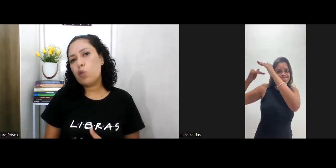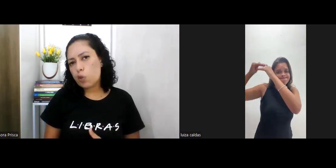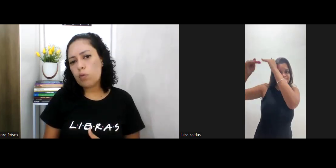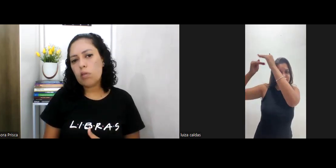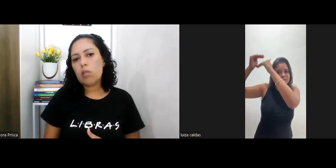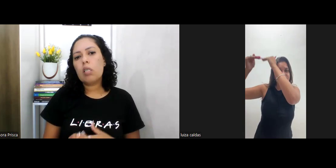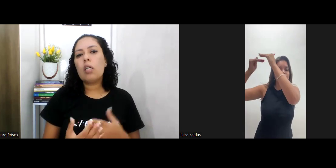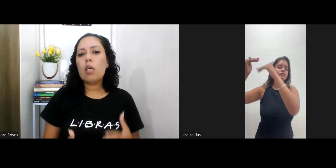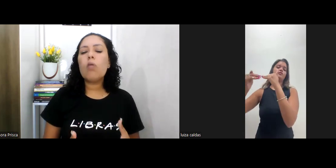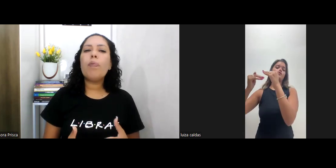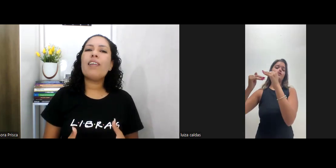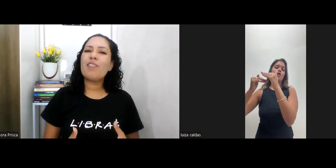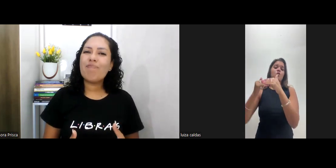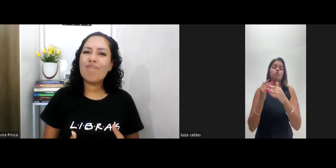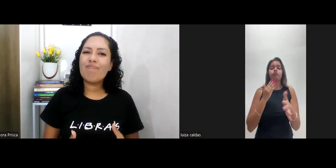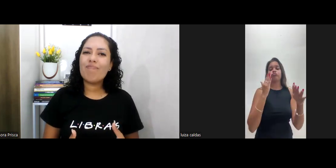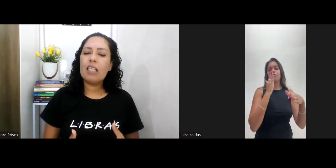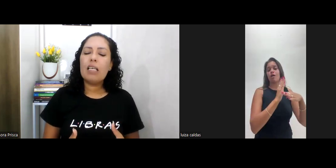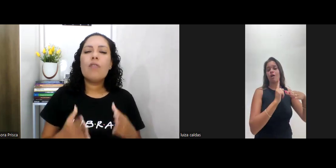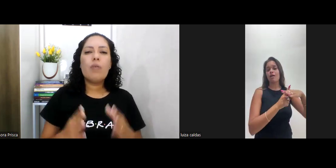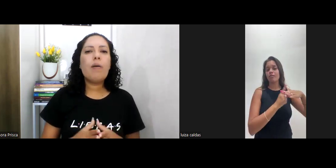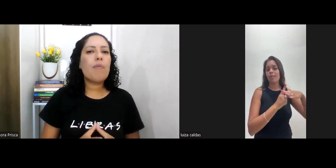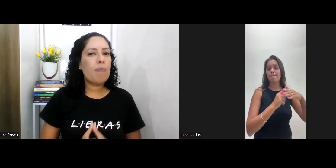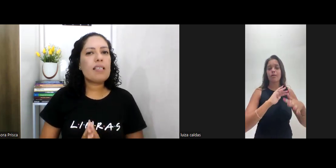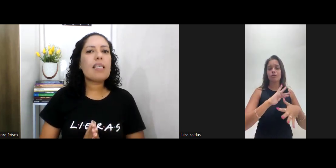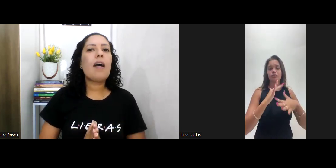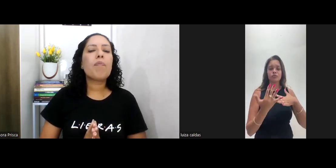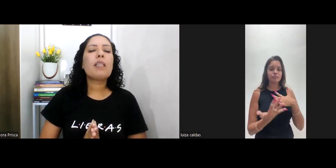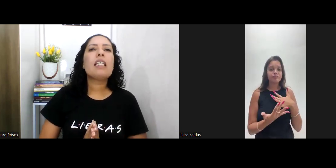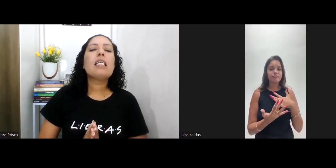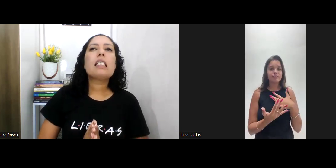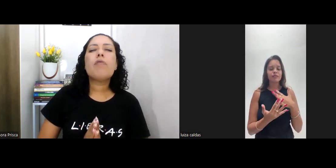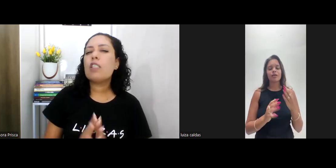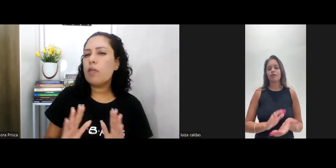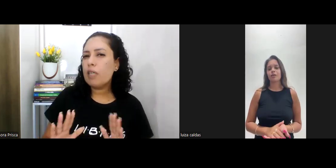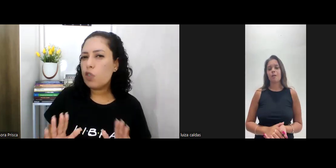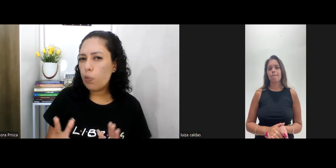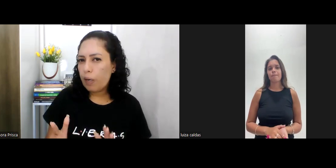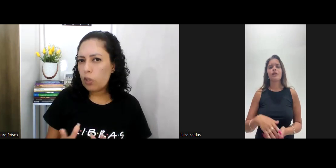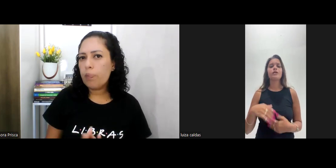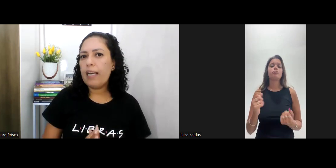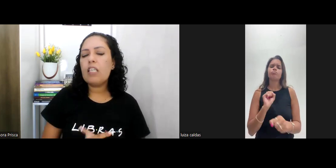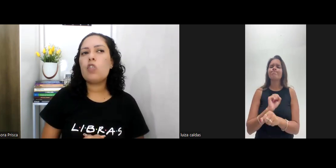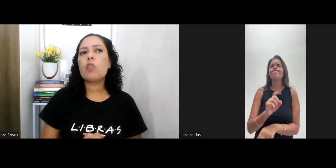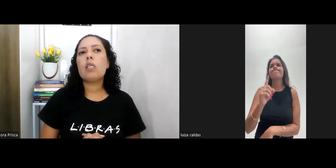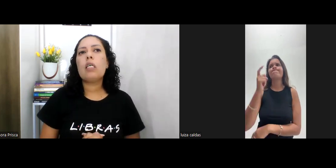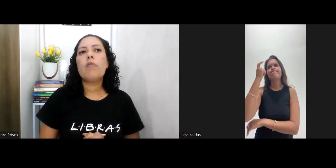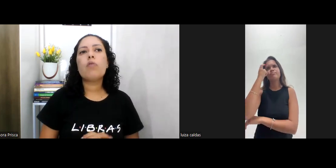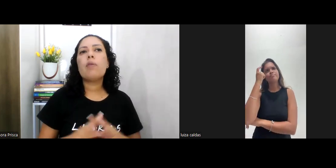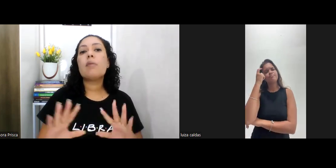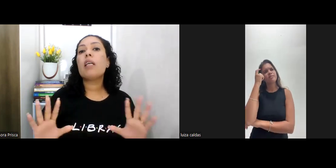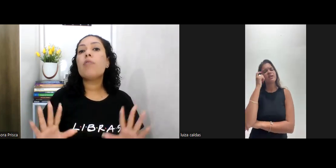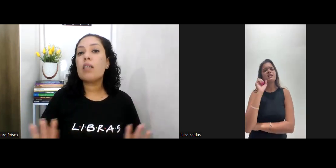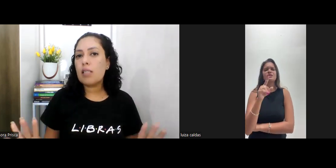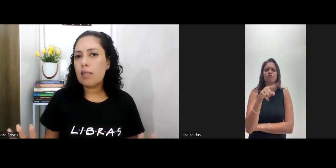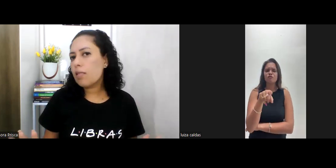tratamento justo e incompleto. Vamos parar para pensar? Se você já viajou para outro país, vamos